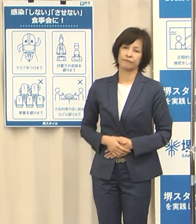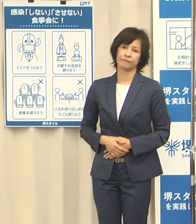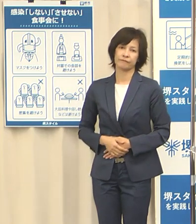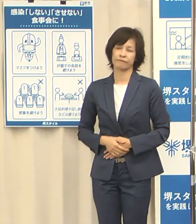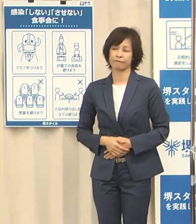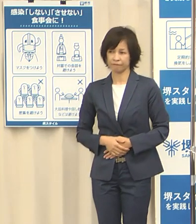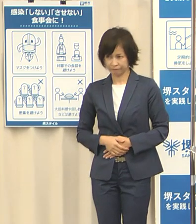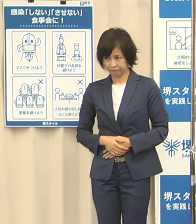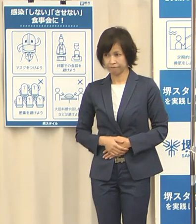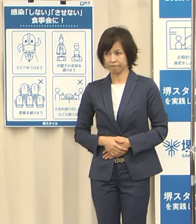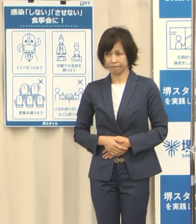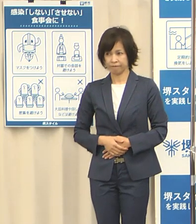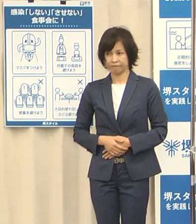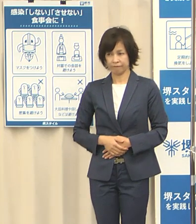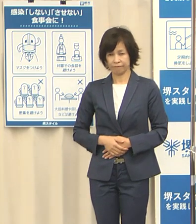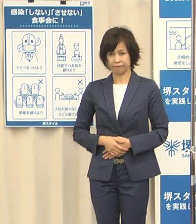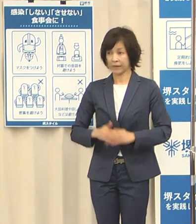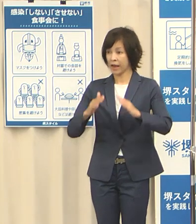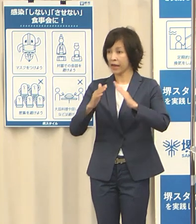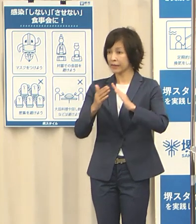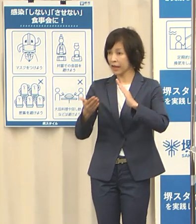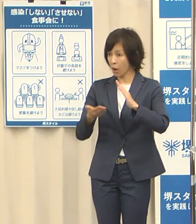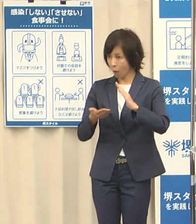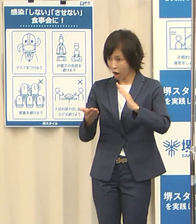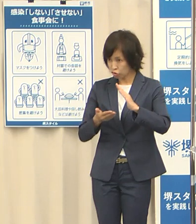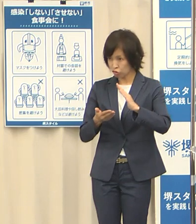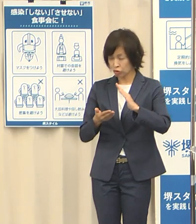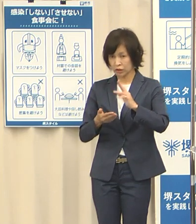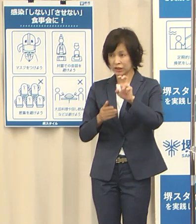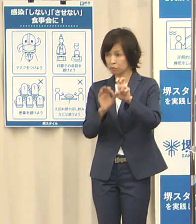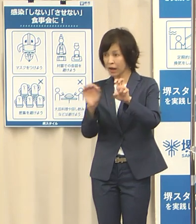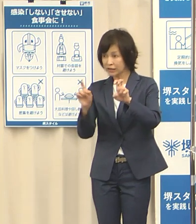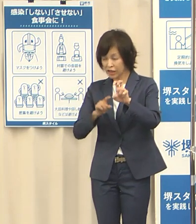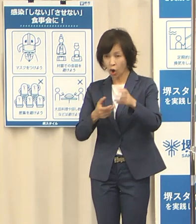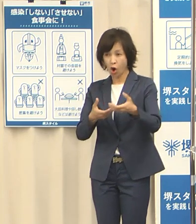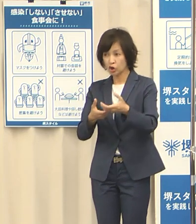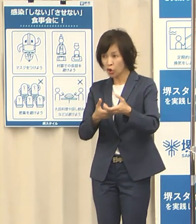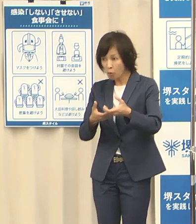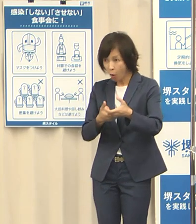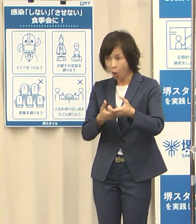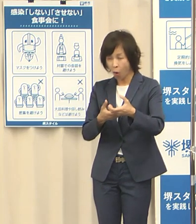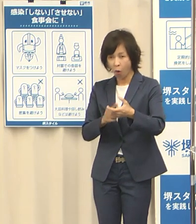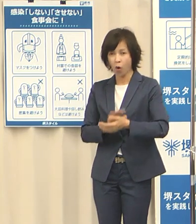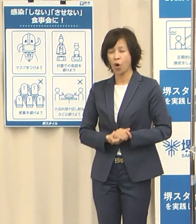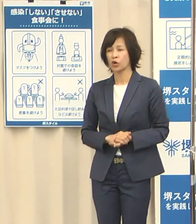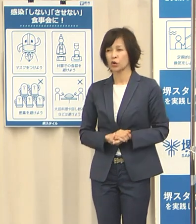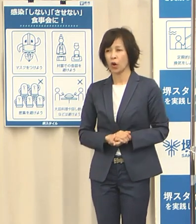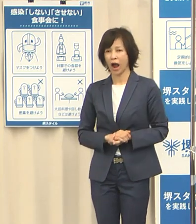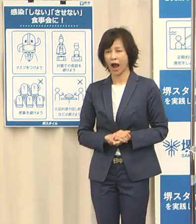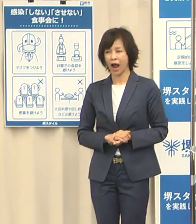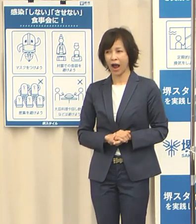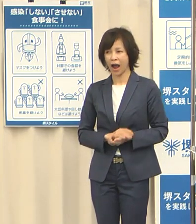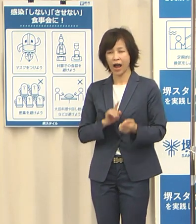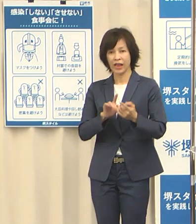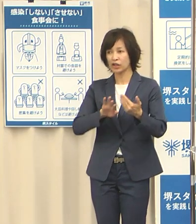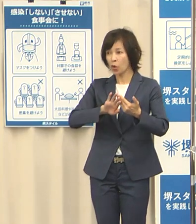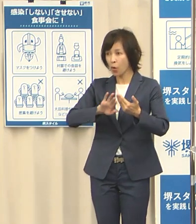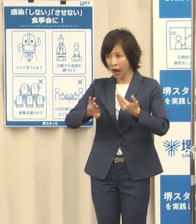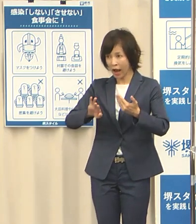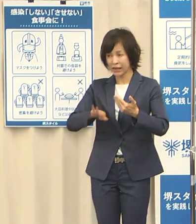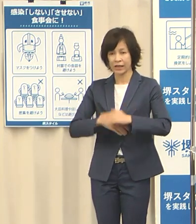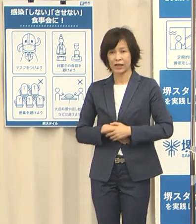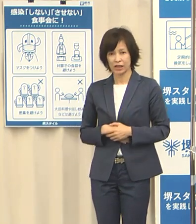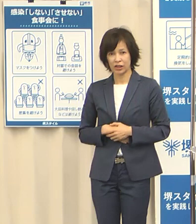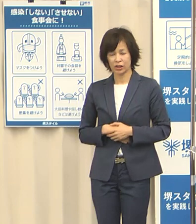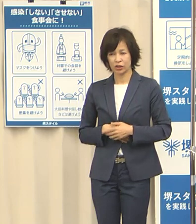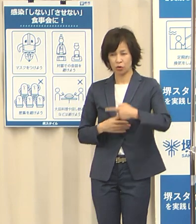2割という目標は、その消防とかテレワークなじまない部署を分母から外した